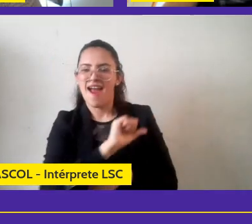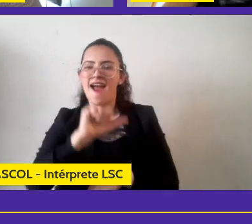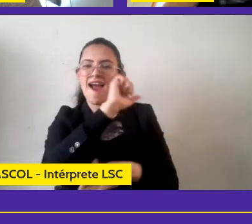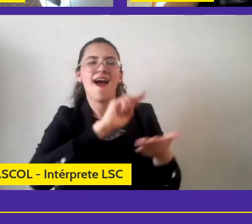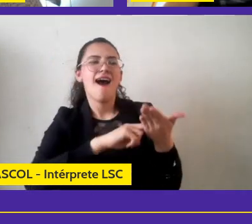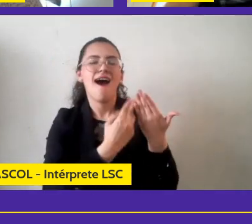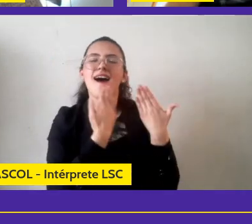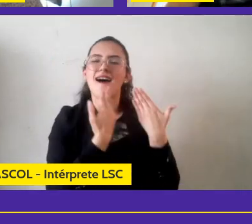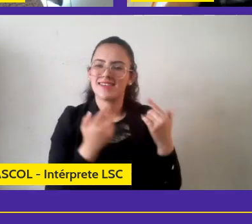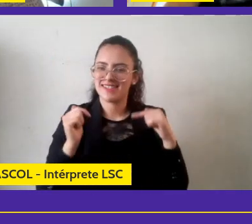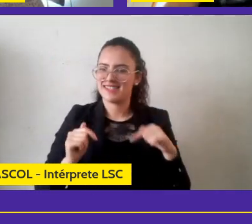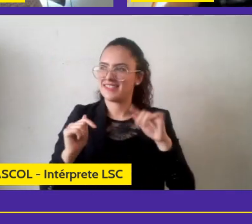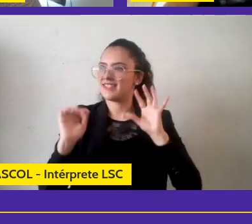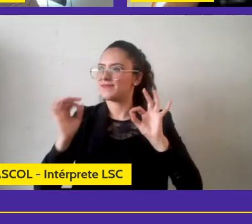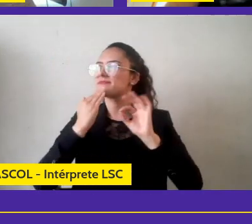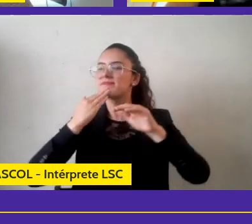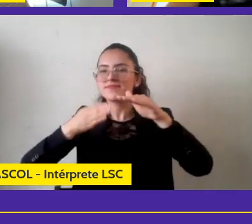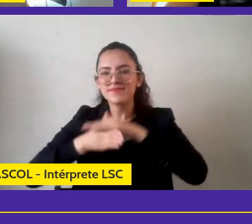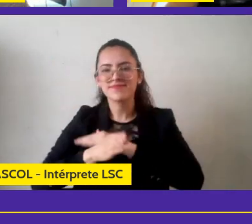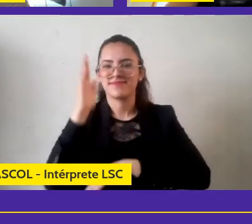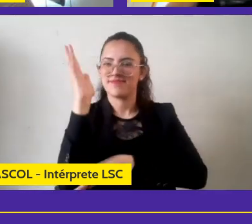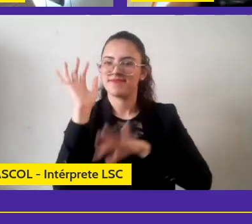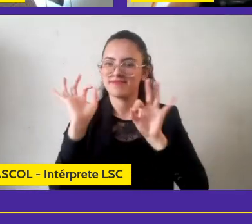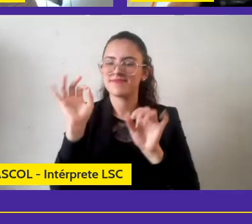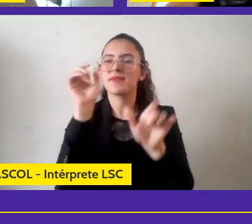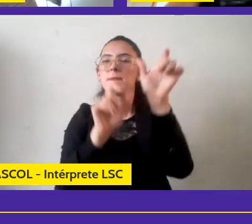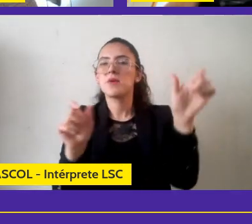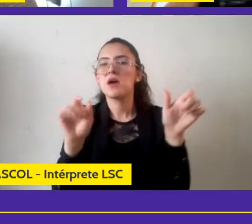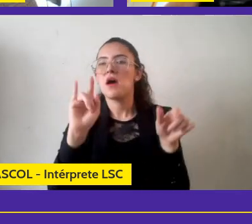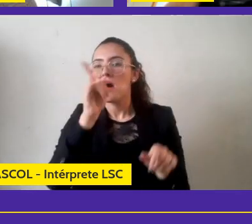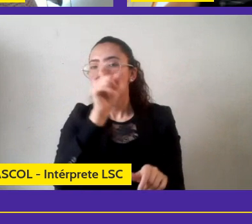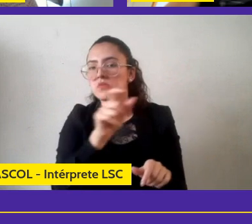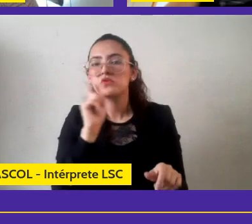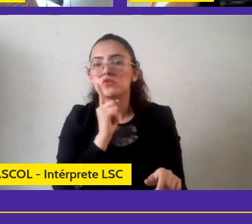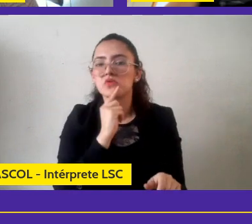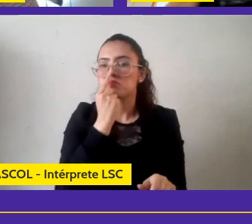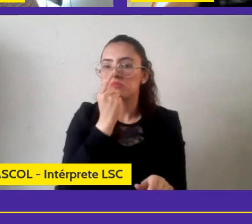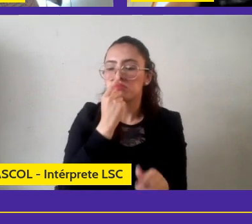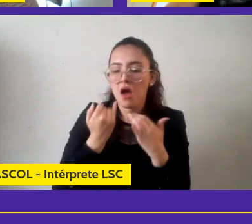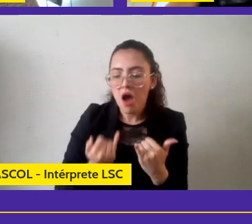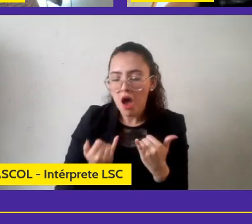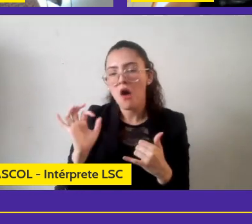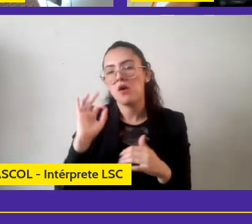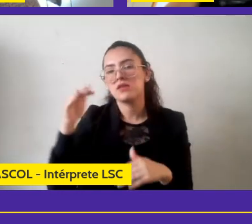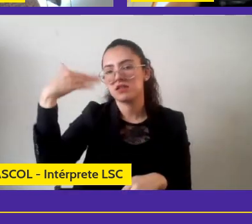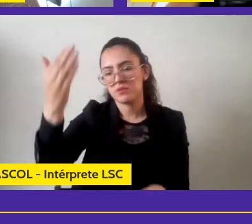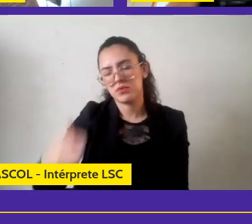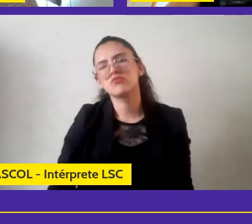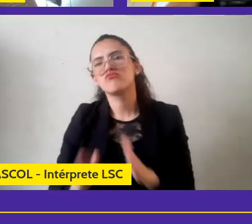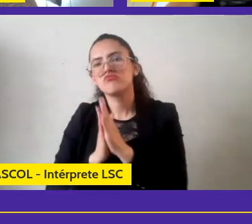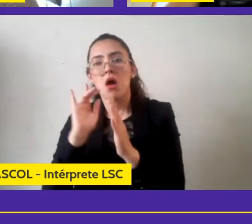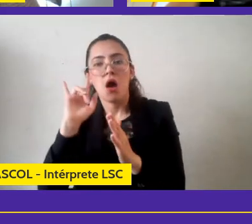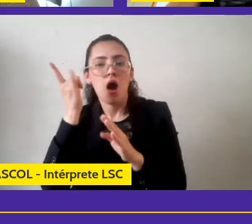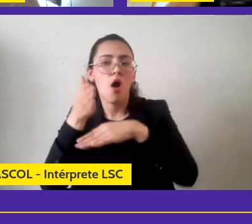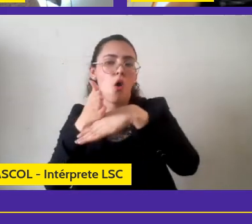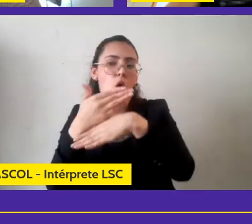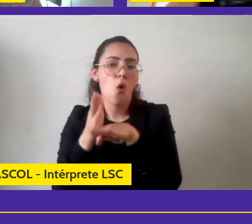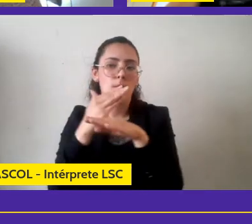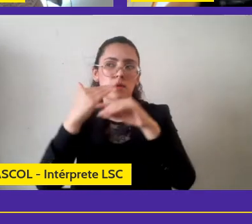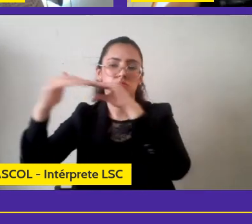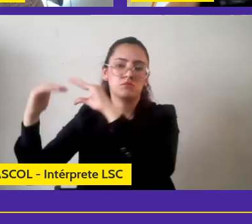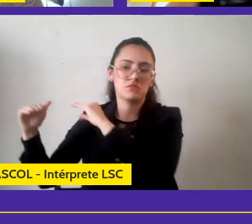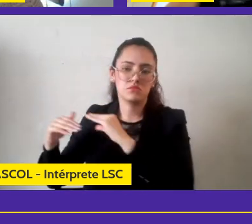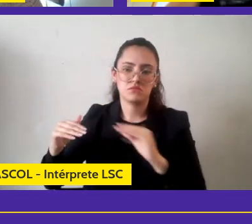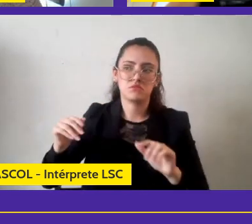esta conferencia para las personas que la quieran ver más adelante o compartirla porque les parece útil y práctica para